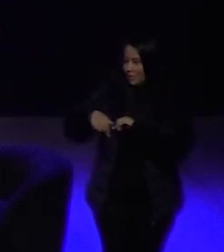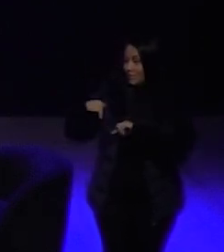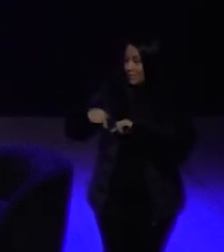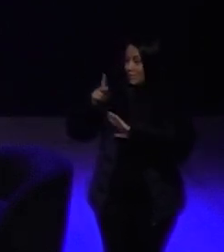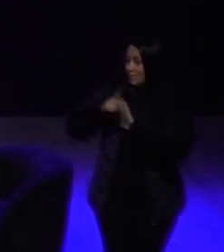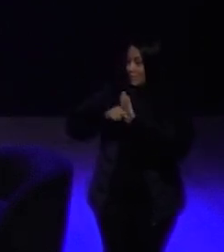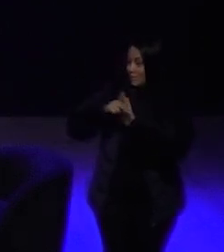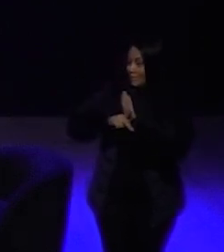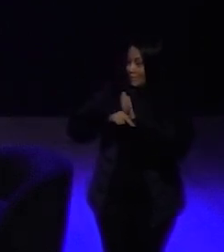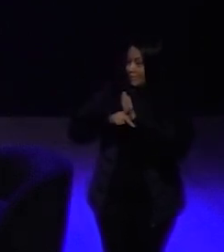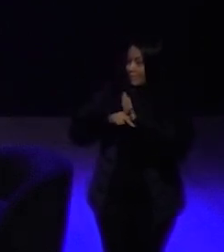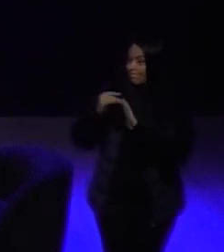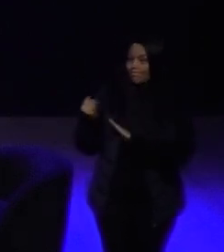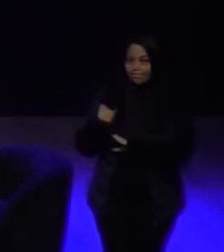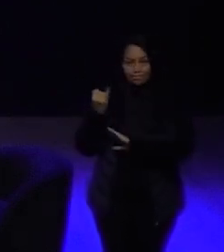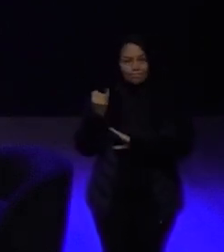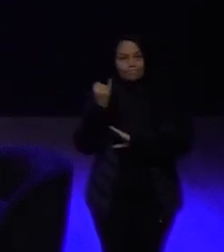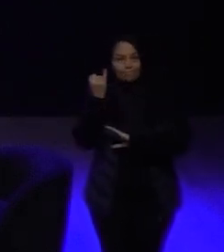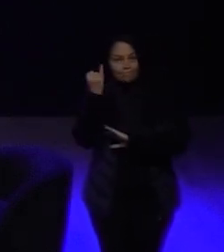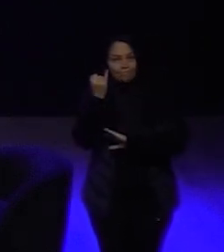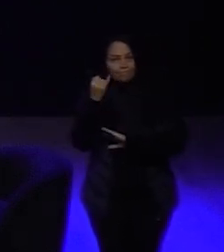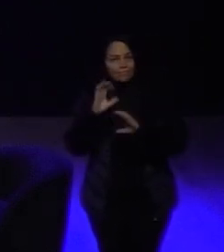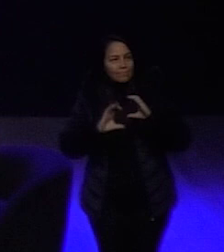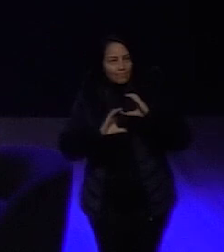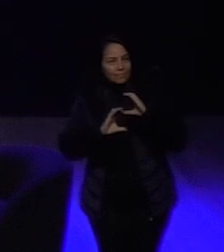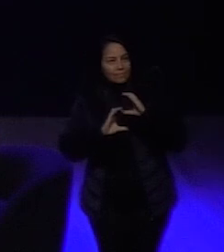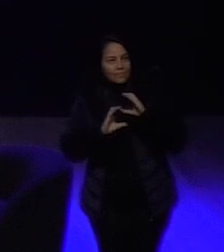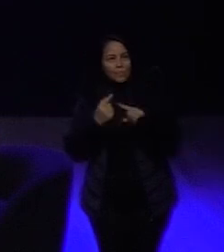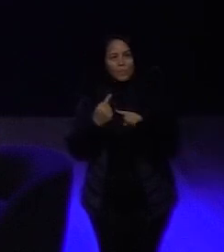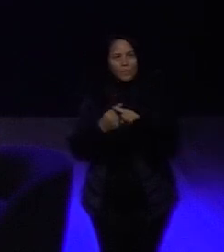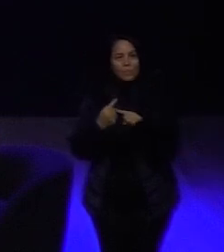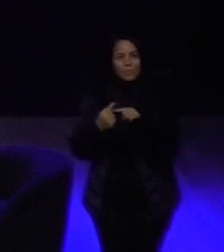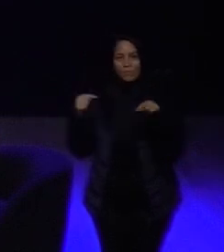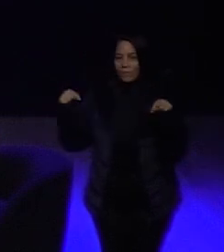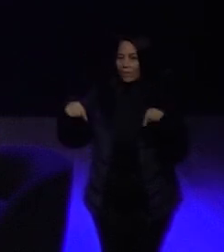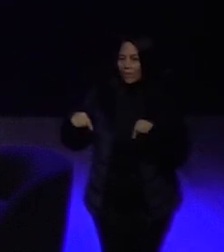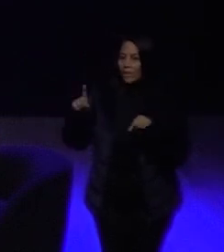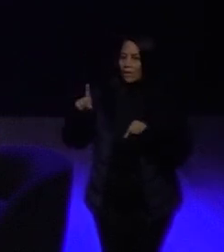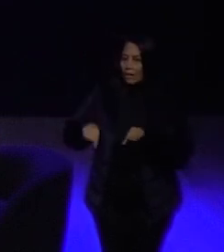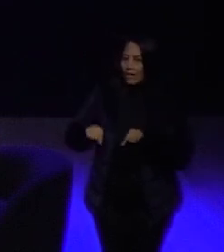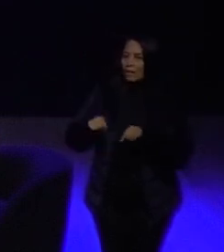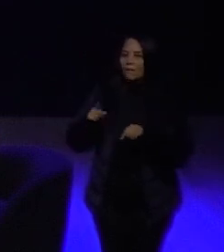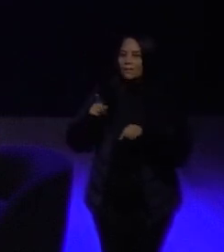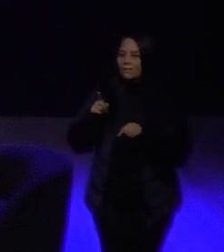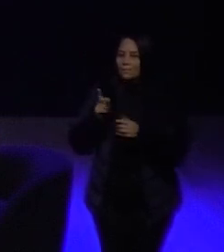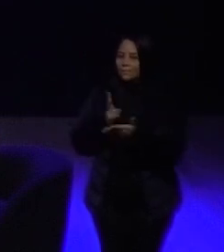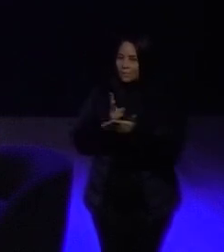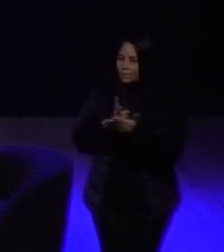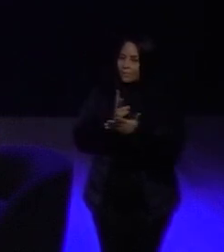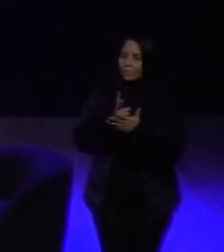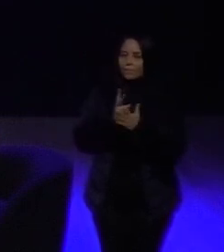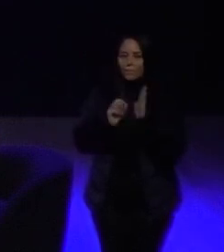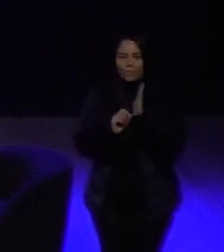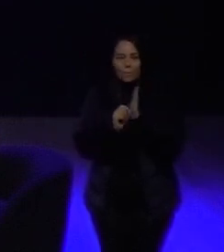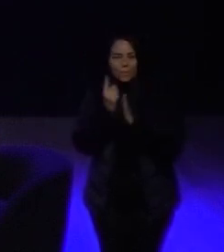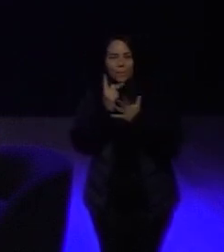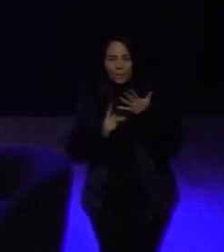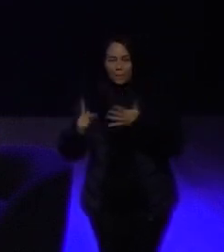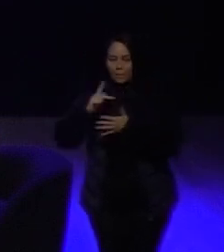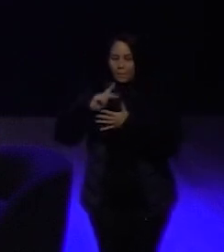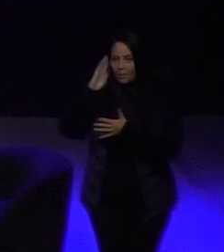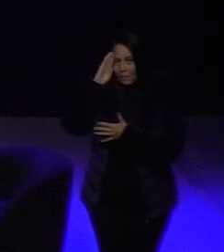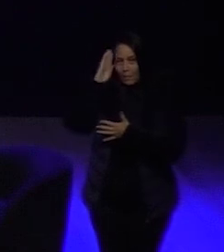de uma grande importância para a instituição. Esse foi, né, e ainda é, o primeiro projeto